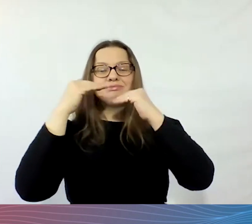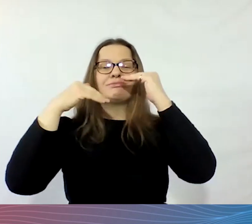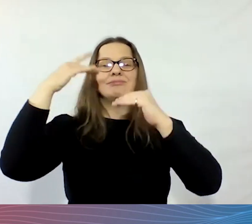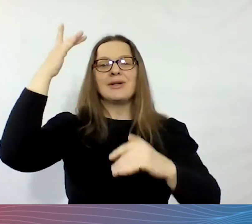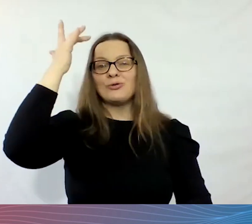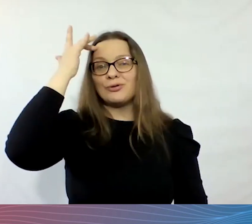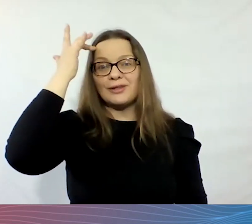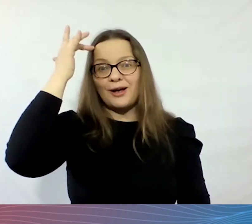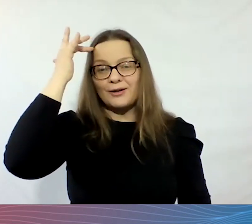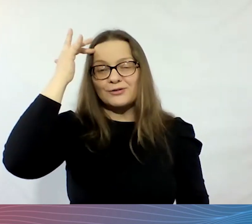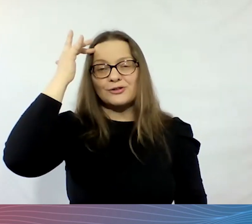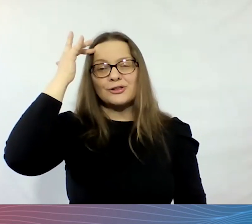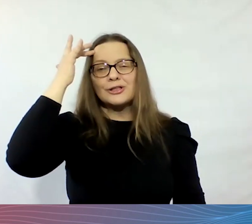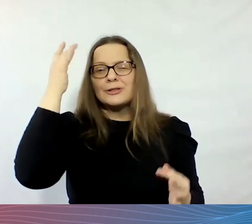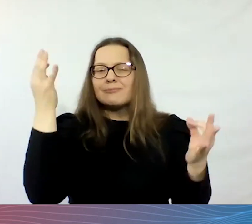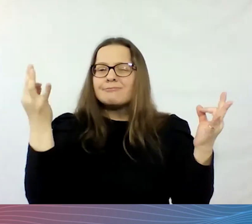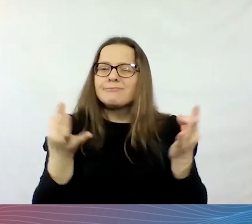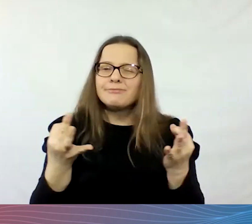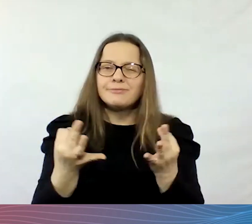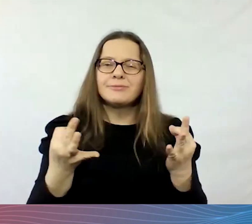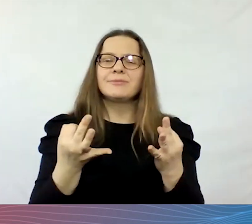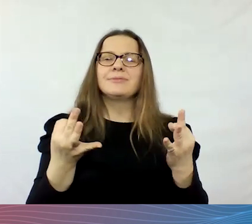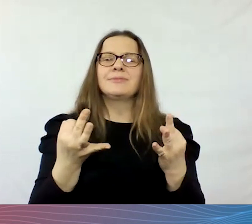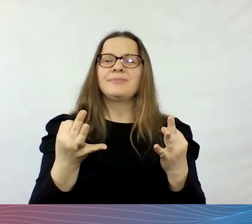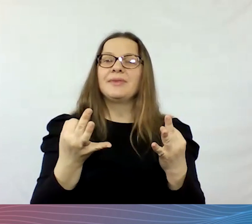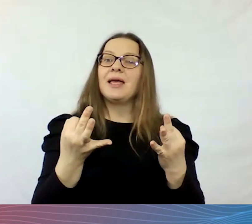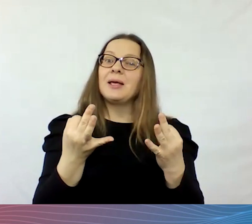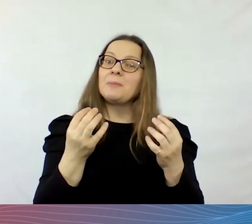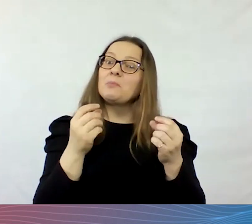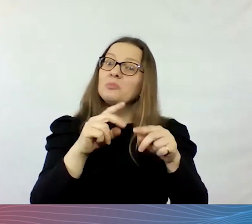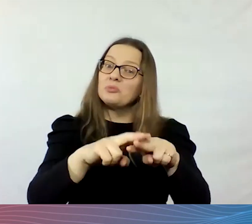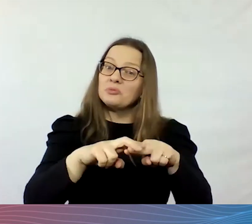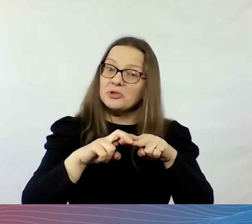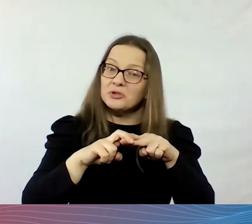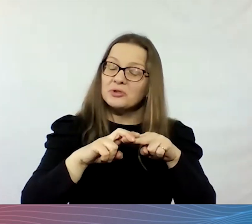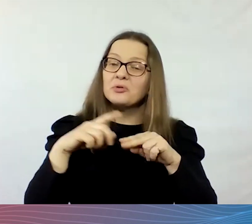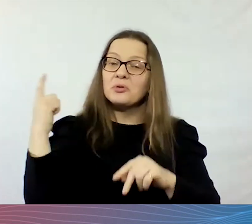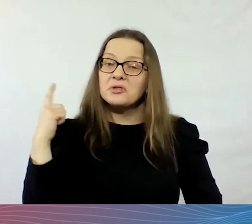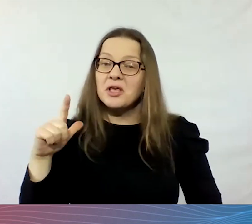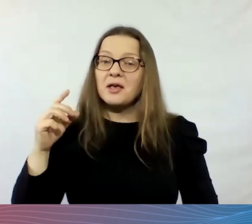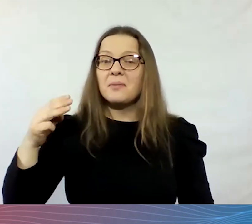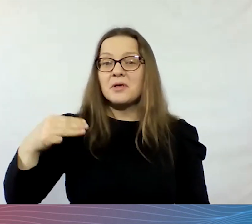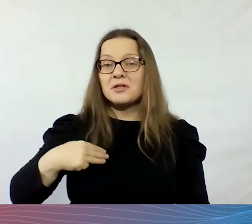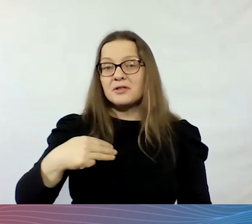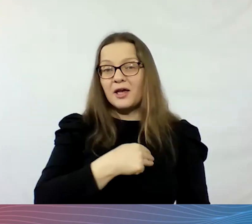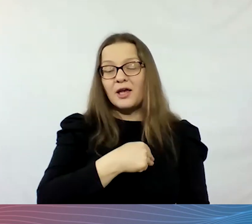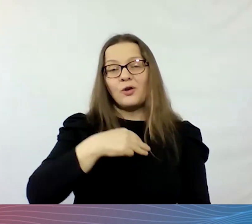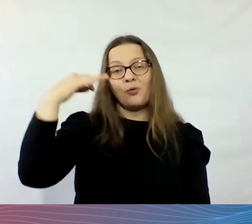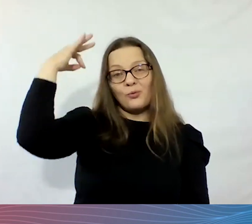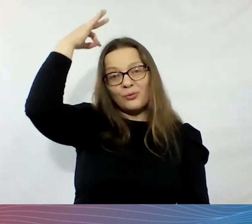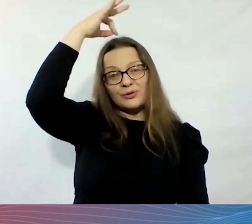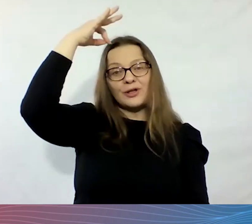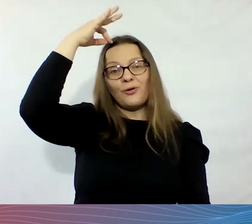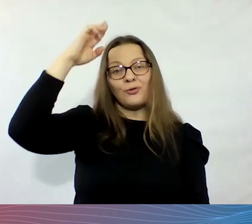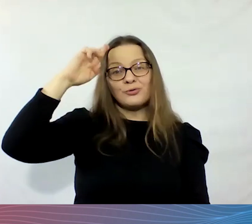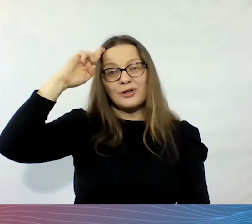correr, para segurar as coisas, para fazer as coisas, irmãos, já começa a ser útil, é ou não é? E você, como um cristão,